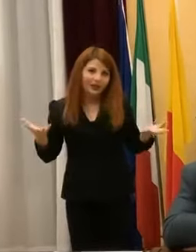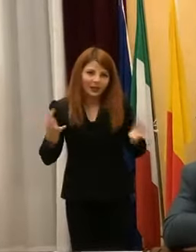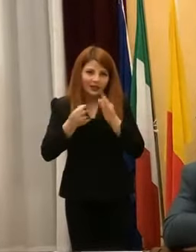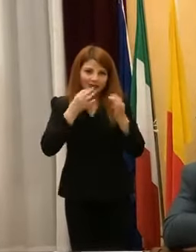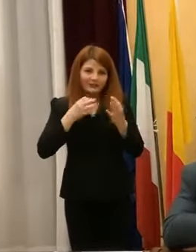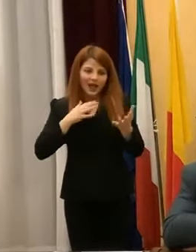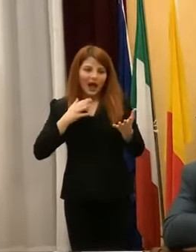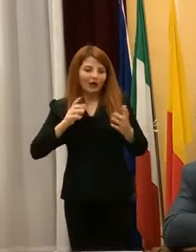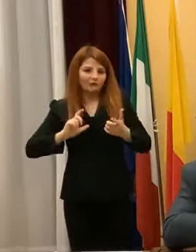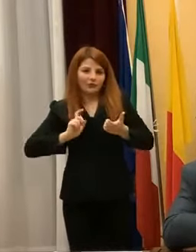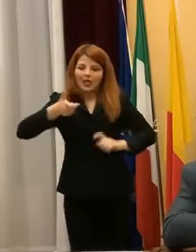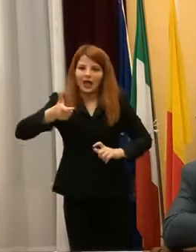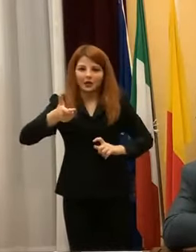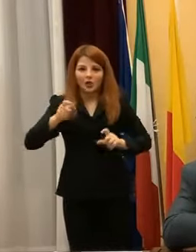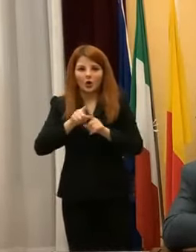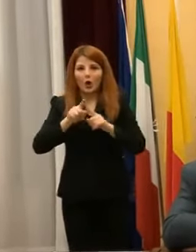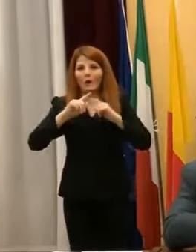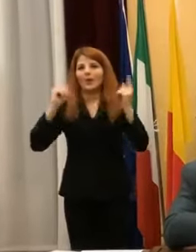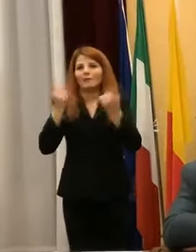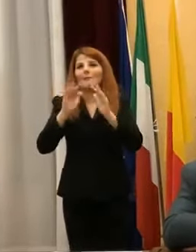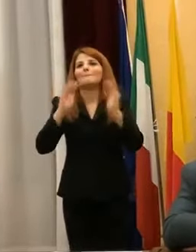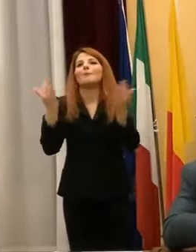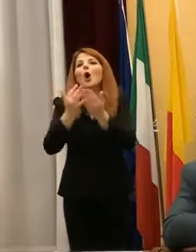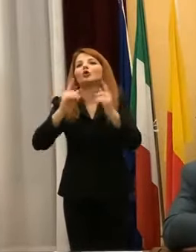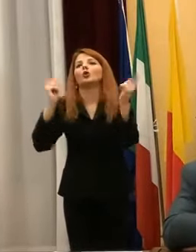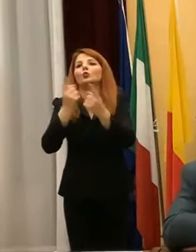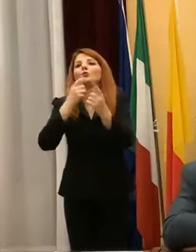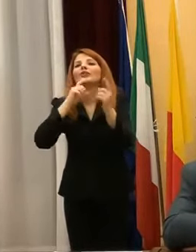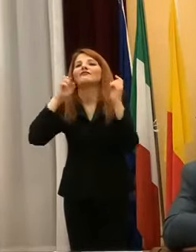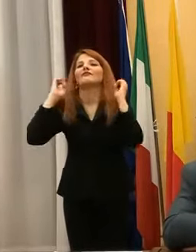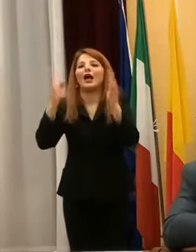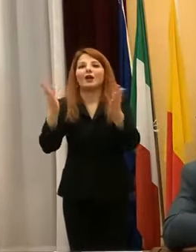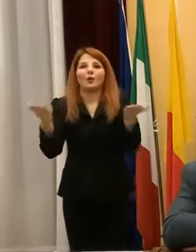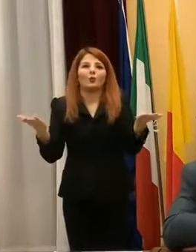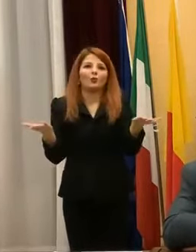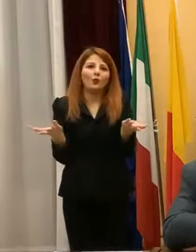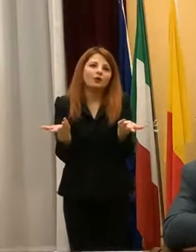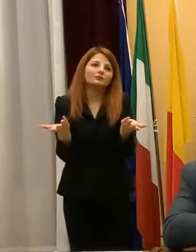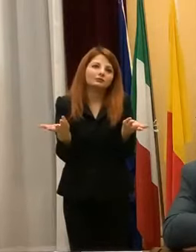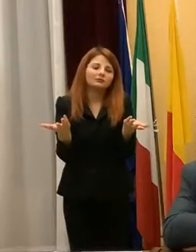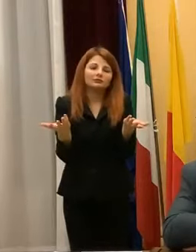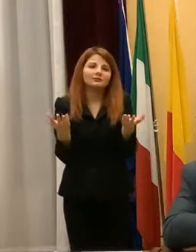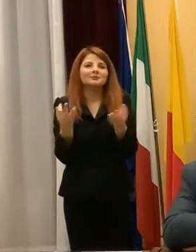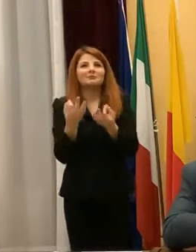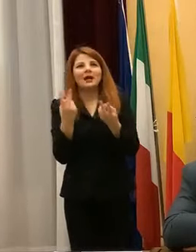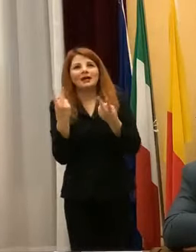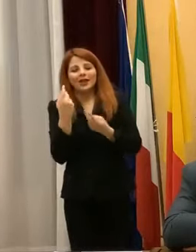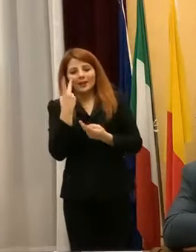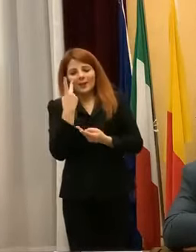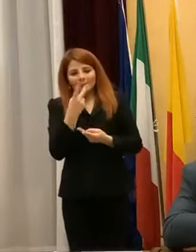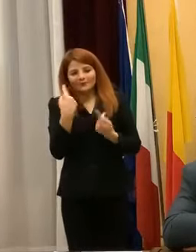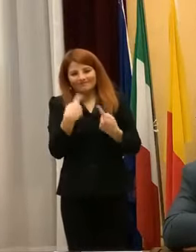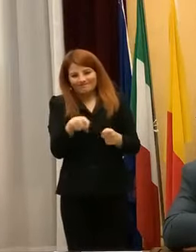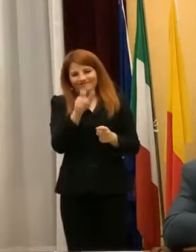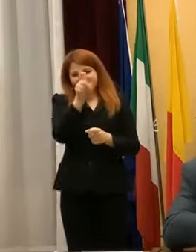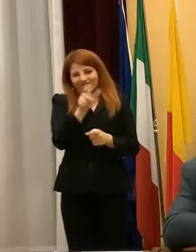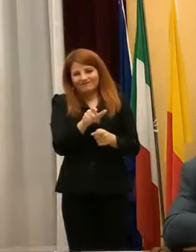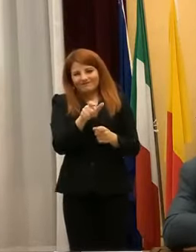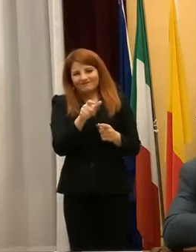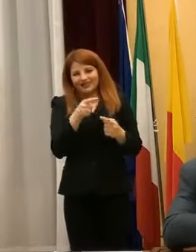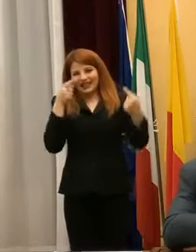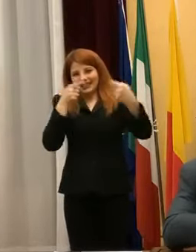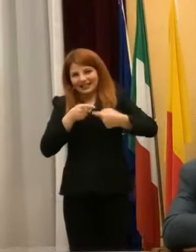devo apprezzare sicuramente che Chiacchietti ha capito che io ero in un momento di ira